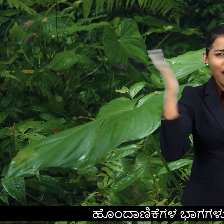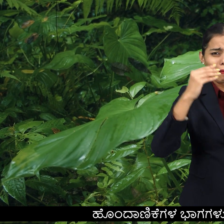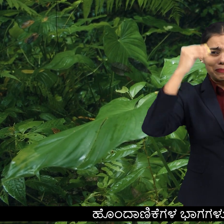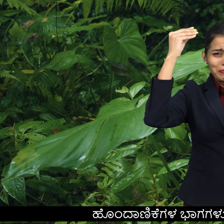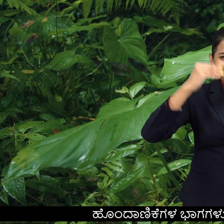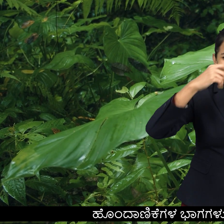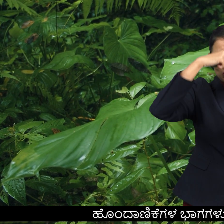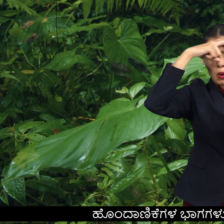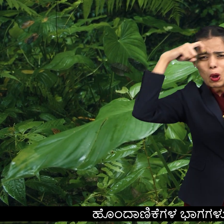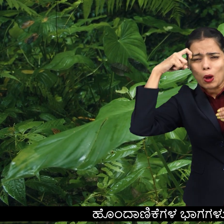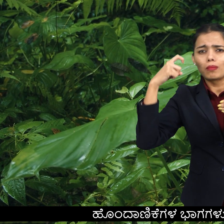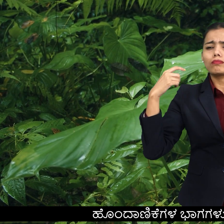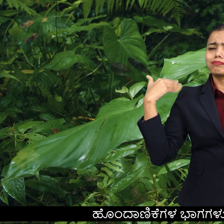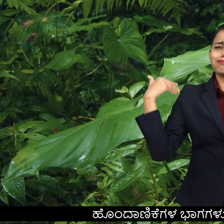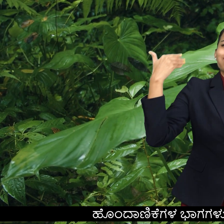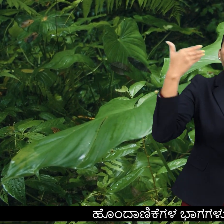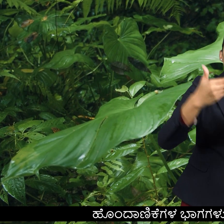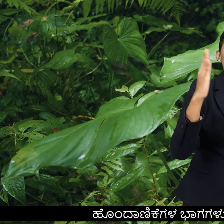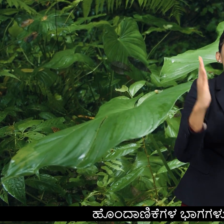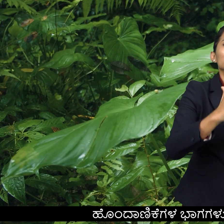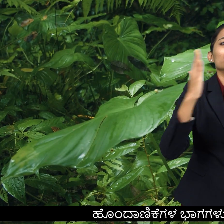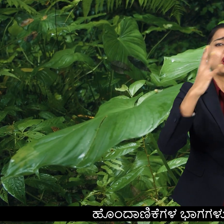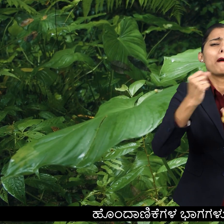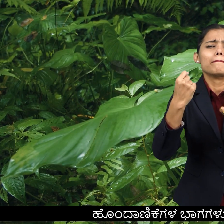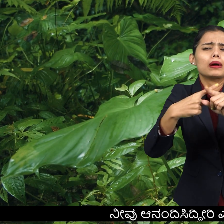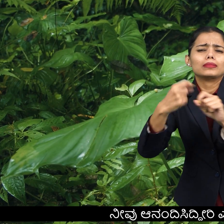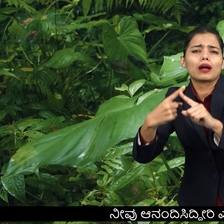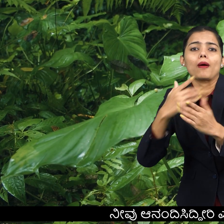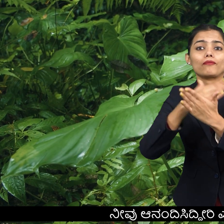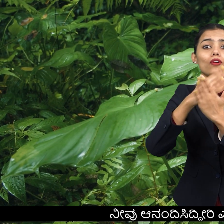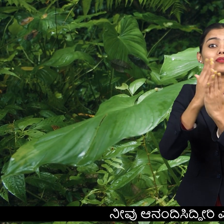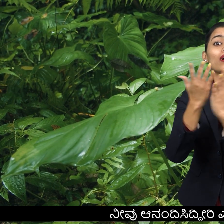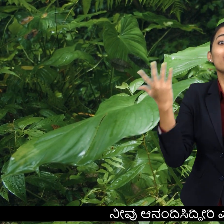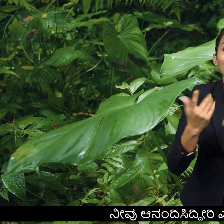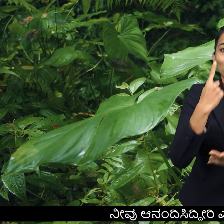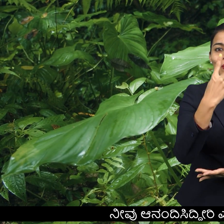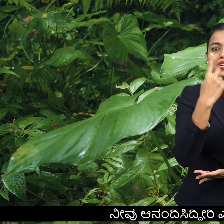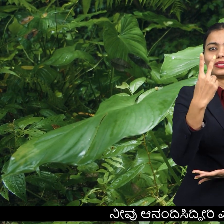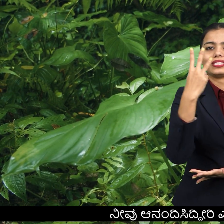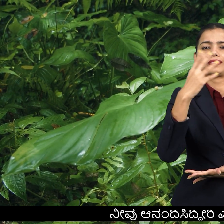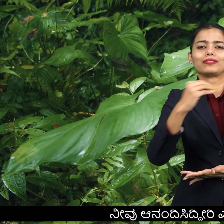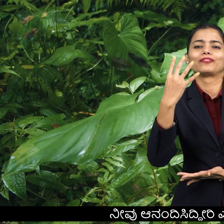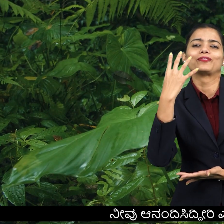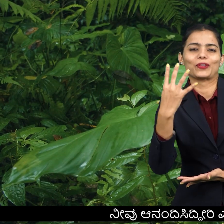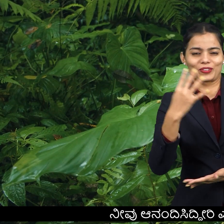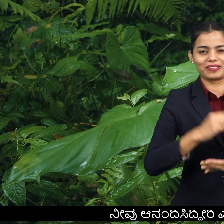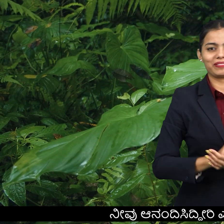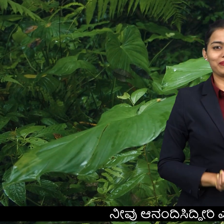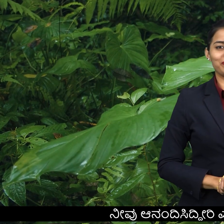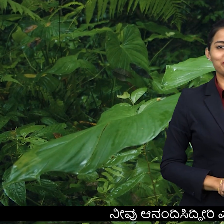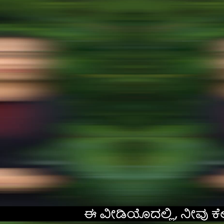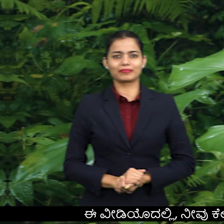1, 2, 3 ಮತ್ತು 4ರ ಪಾಠಗಳನ್ನು ನೀವು ಆನಂದಿಸಿದ್ದೀರಿ ಎಂದು ನಾನು